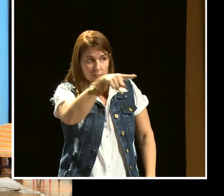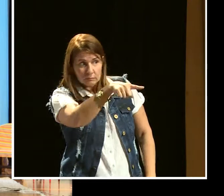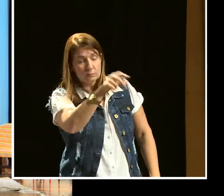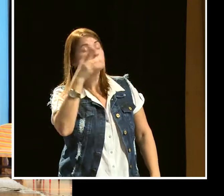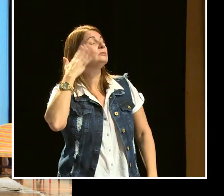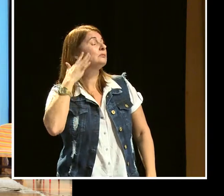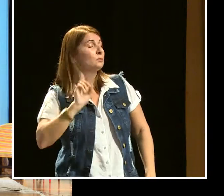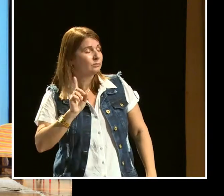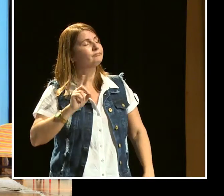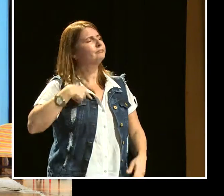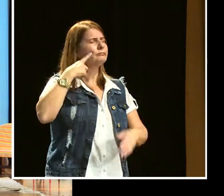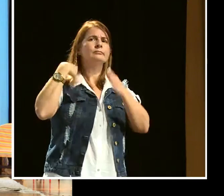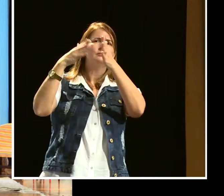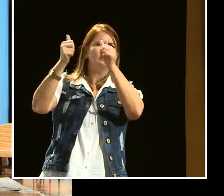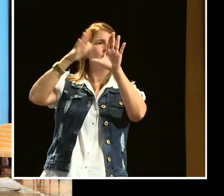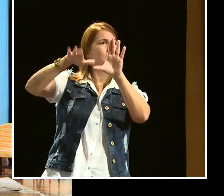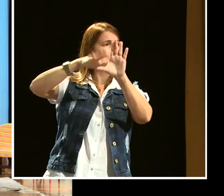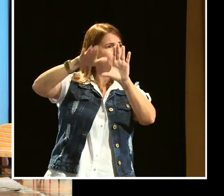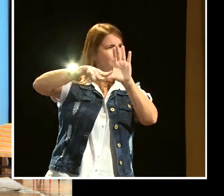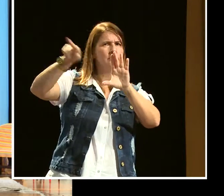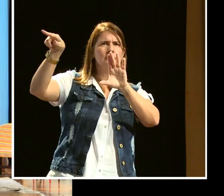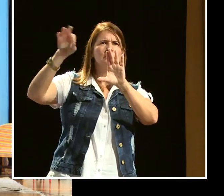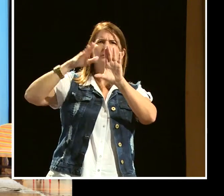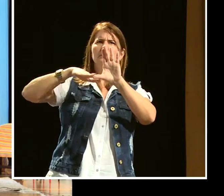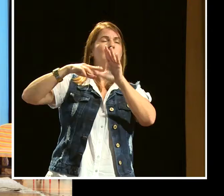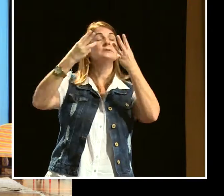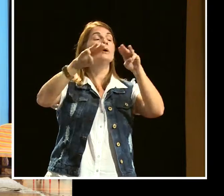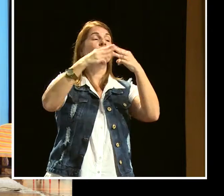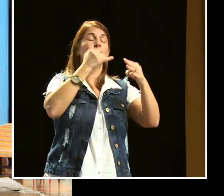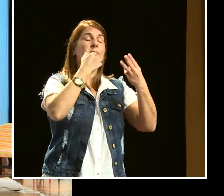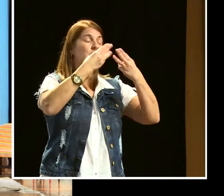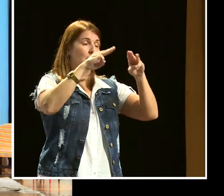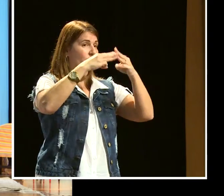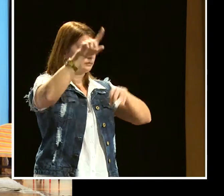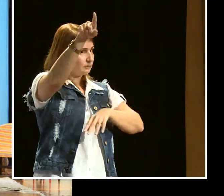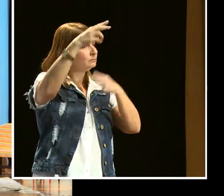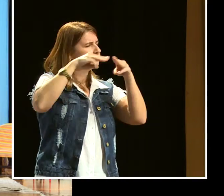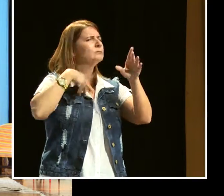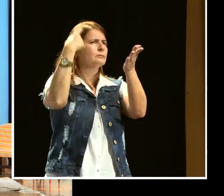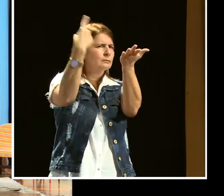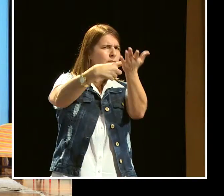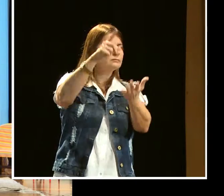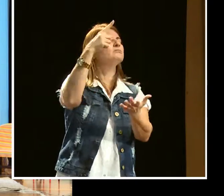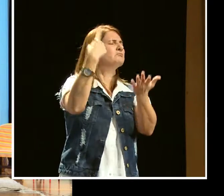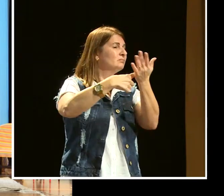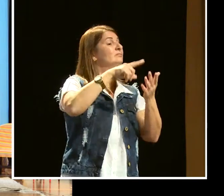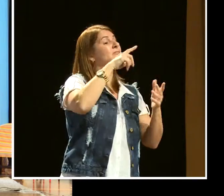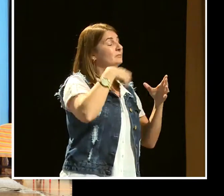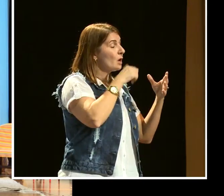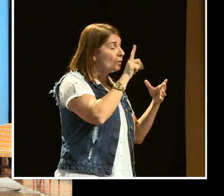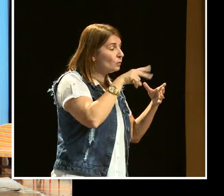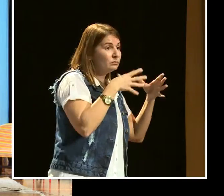esses alunos surdos pudessem ver a produção desses alunos de pedagogia. Nós levamos eles no